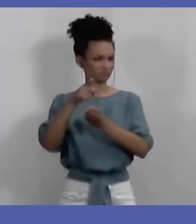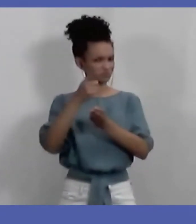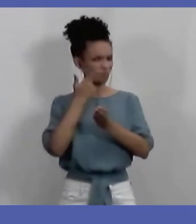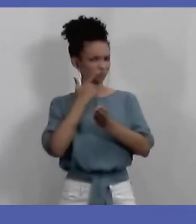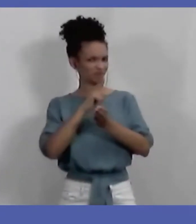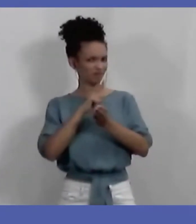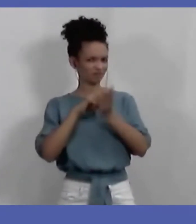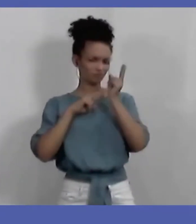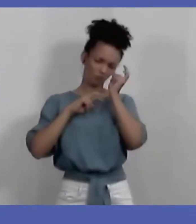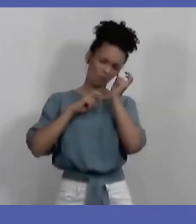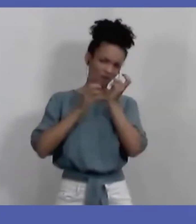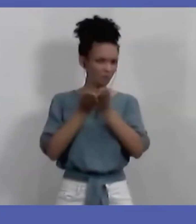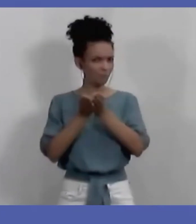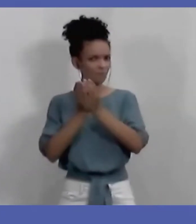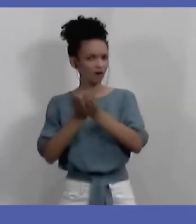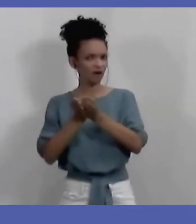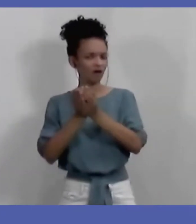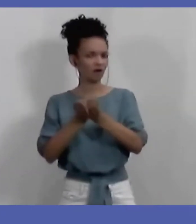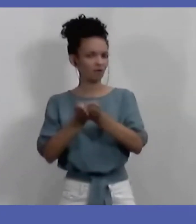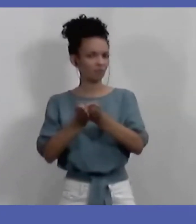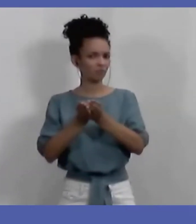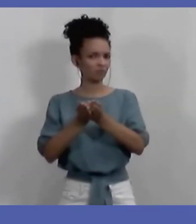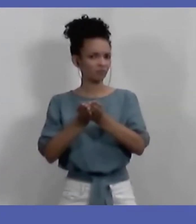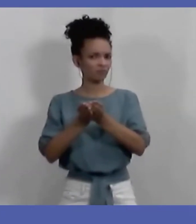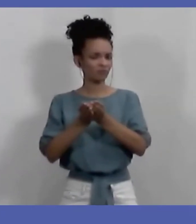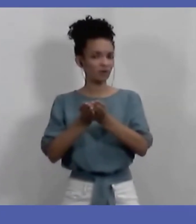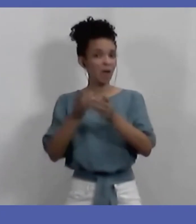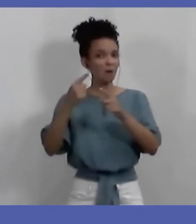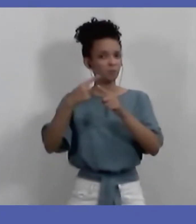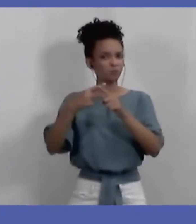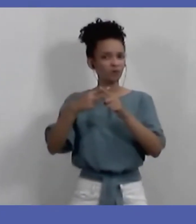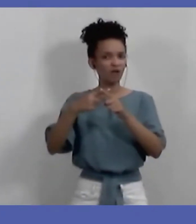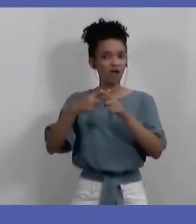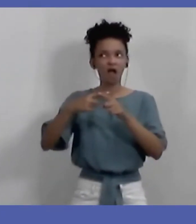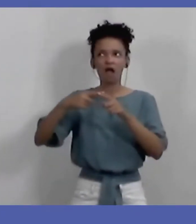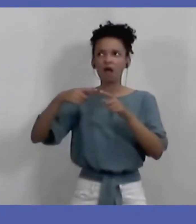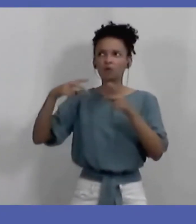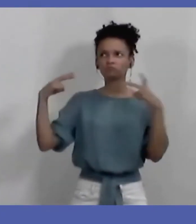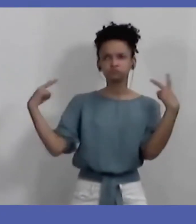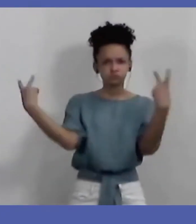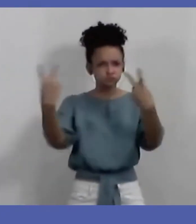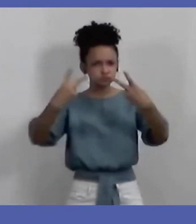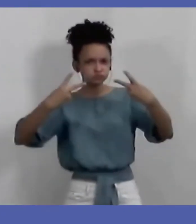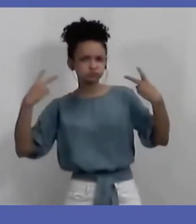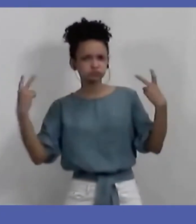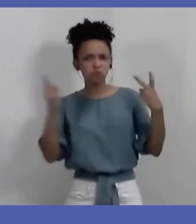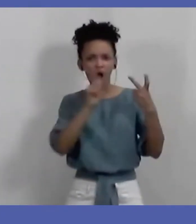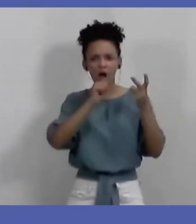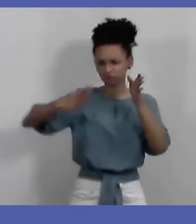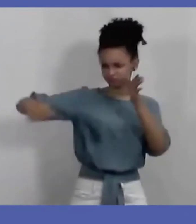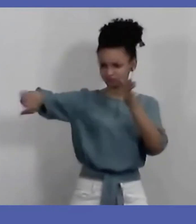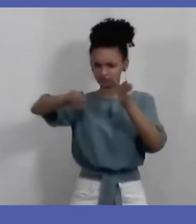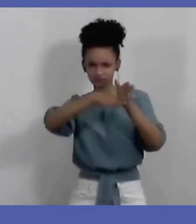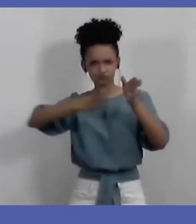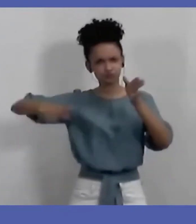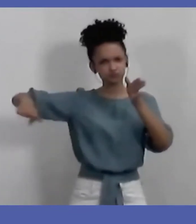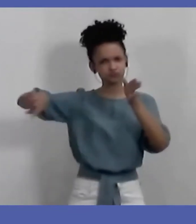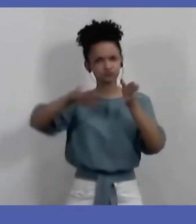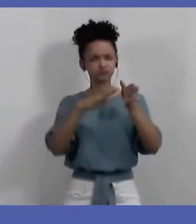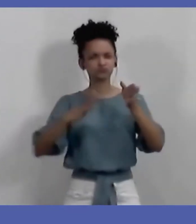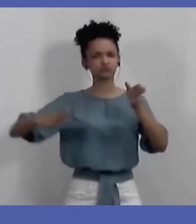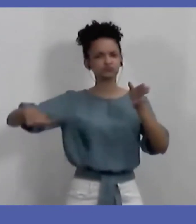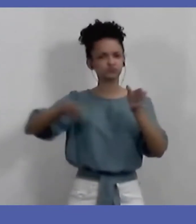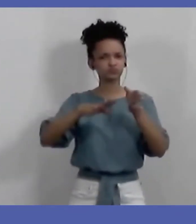barco quando esse barco é varrido pela onda? E você consegue dormir nesse